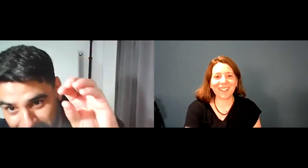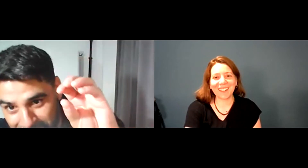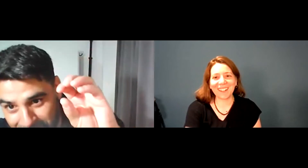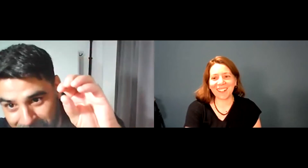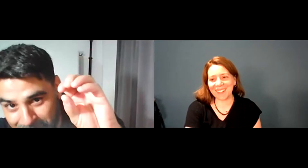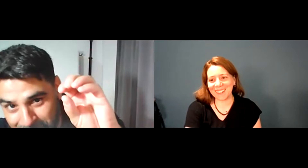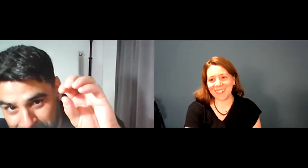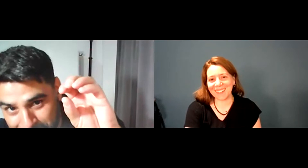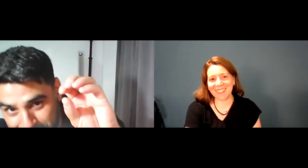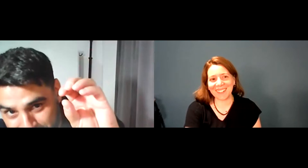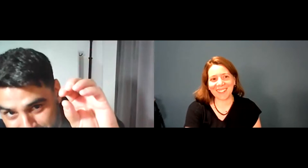¡Chao!